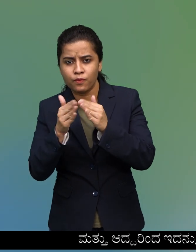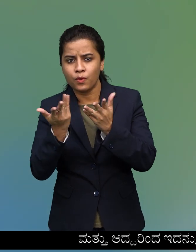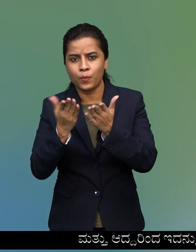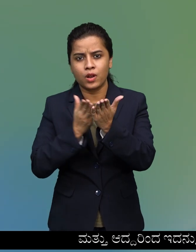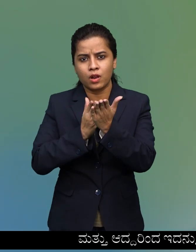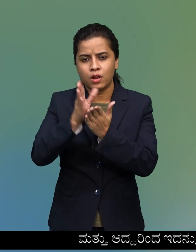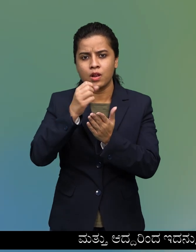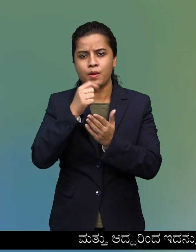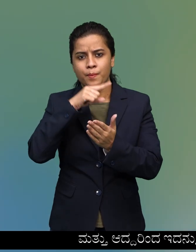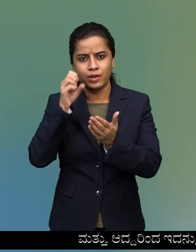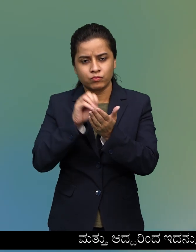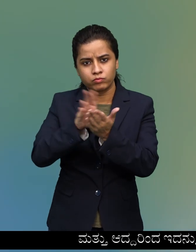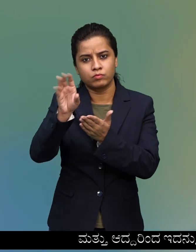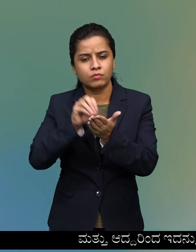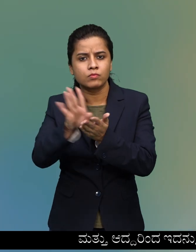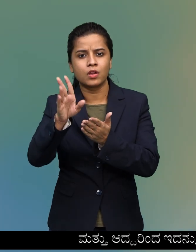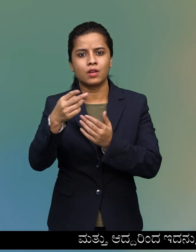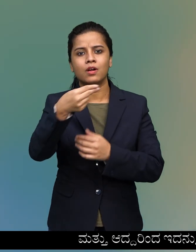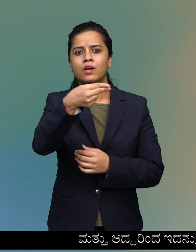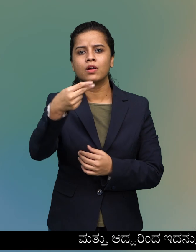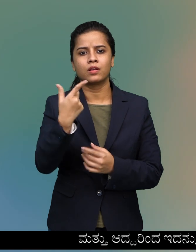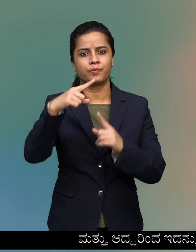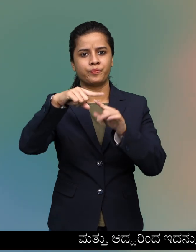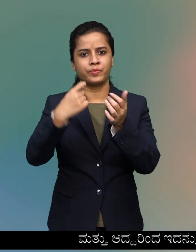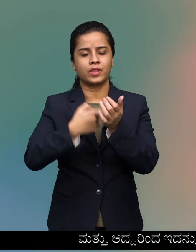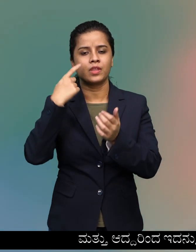ಇದನ್ನು ಟ್ರೈಸ್ಟೆಡ್ ಪಿಟ್ ಕವಾಟ ಎಂದು ಕರೆಯಲಾಗುತ್ತದೆ.